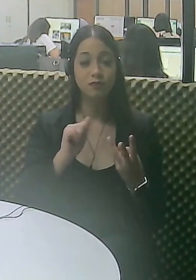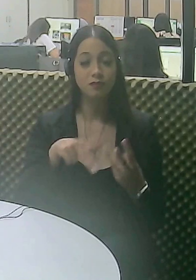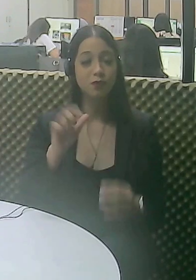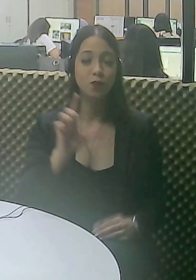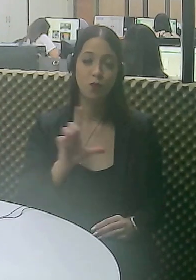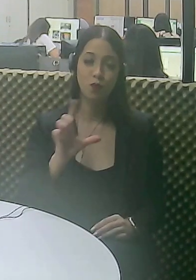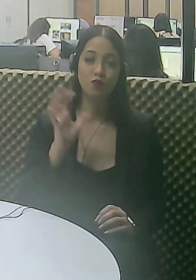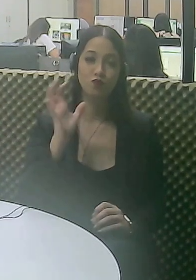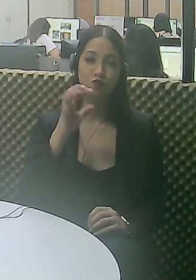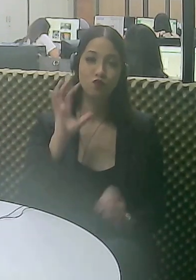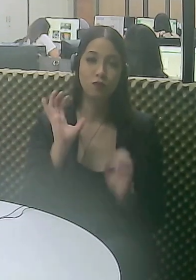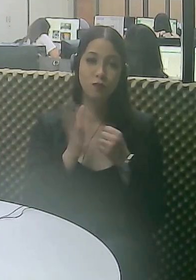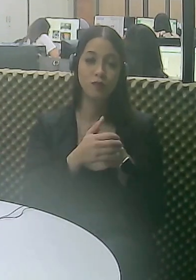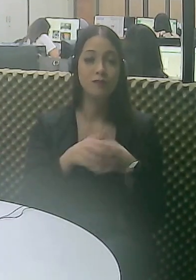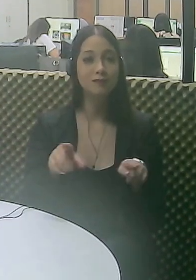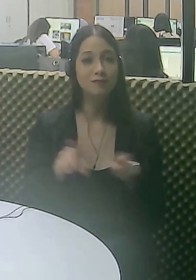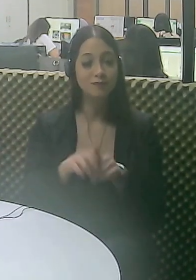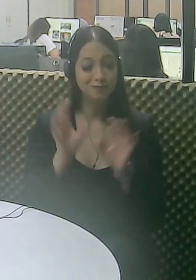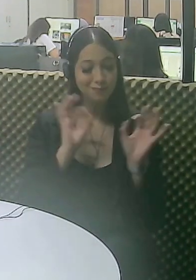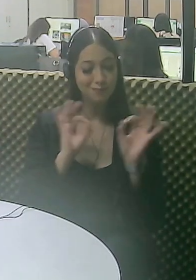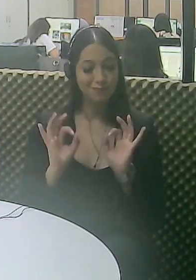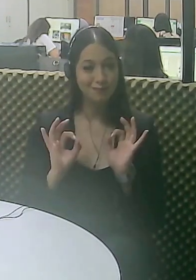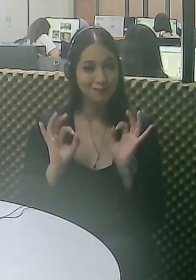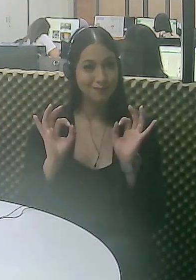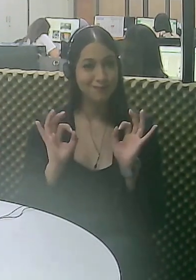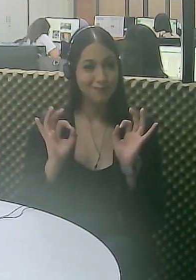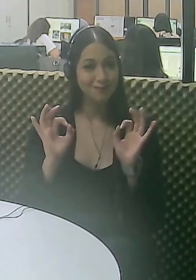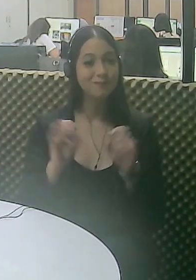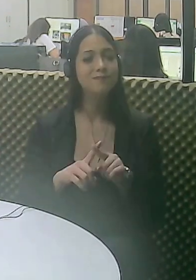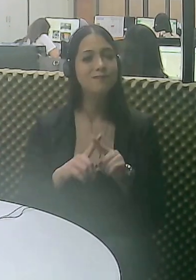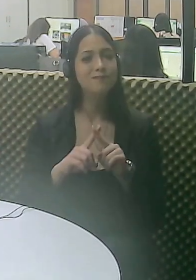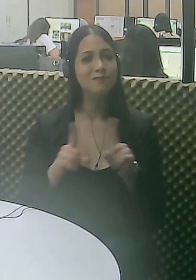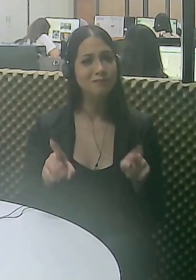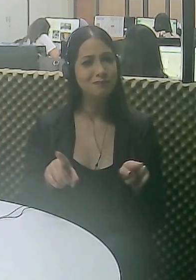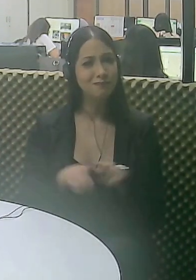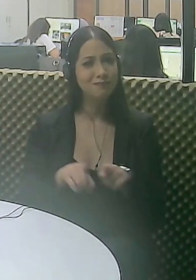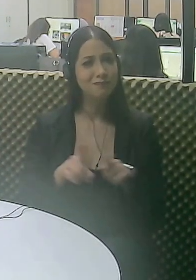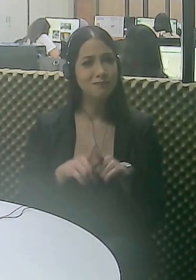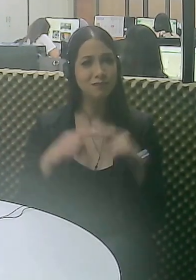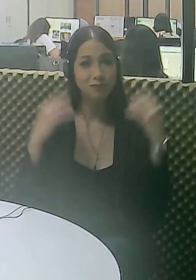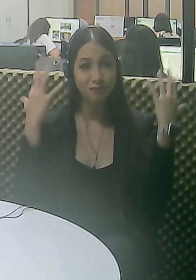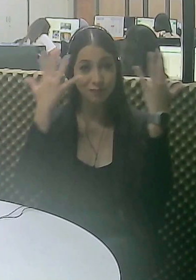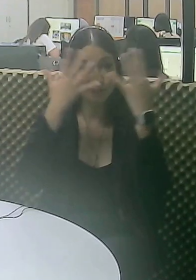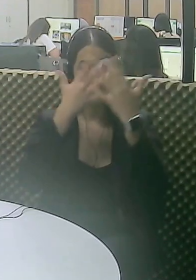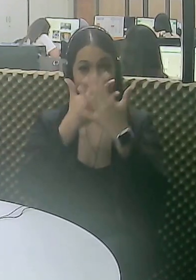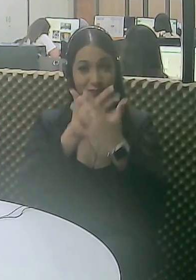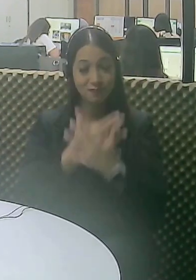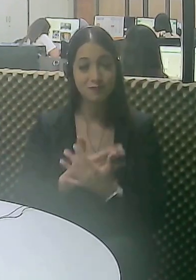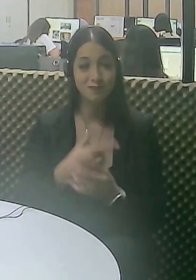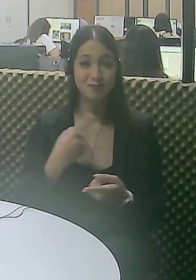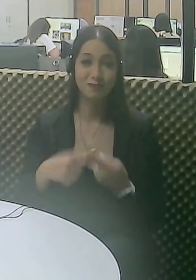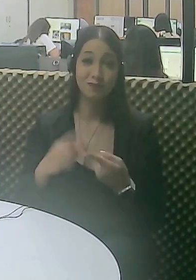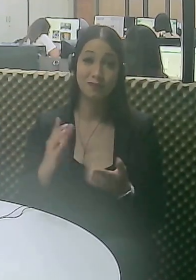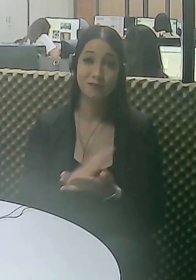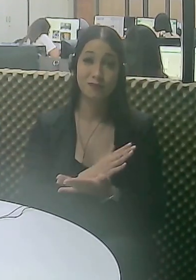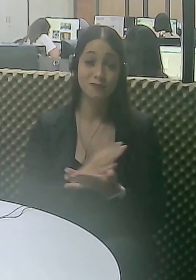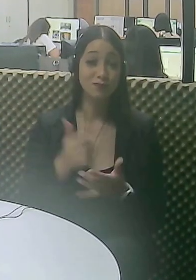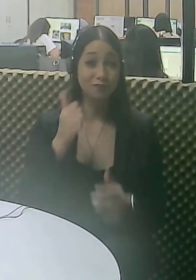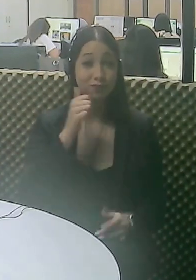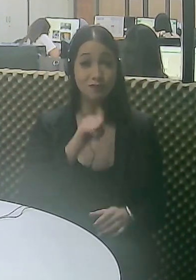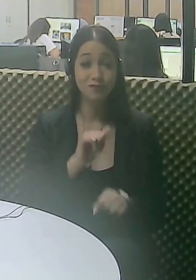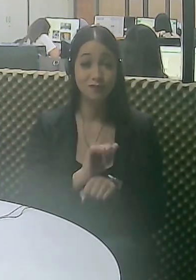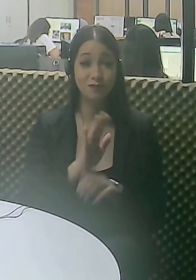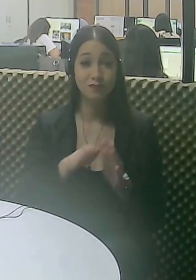óbvio, protege da chuva e também serve para compor aquele look. Mas também é uma capa da invisibilidade, porque às vezes a Ana